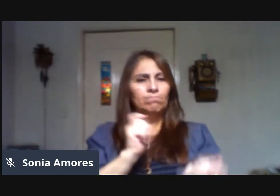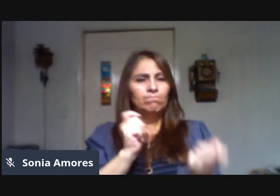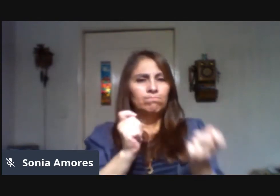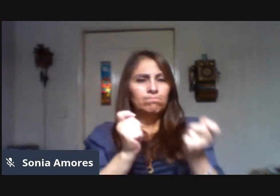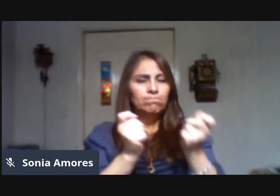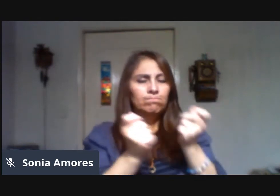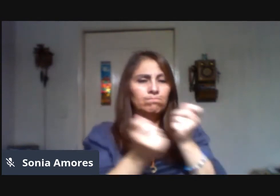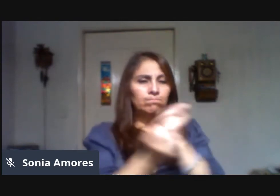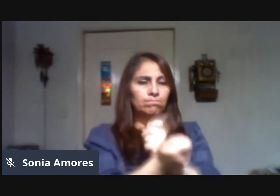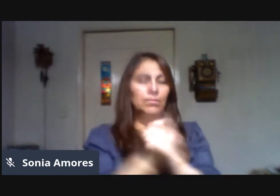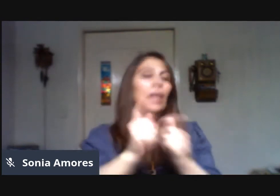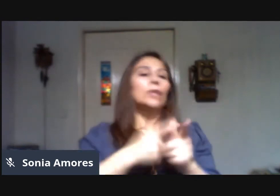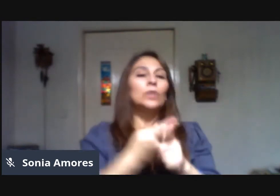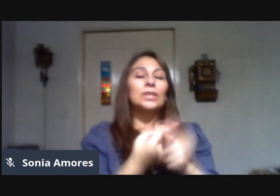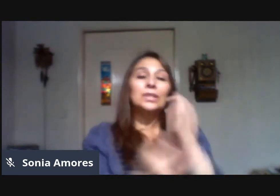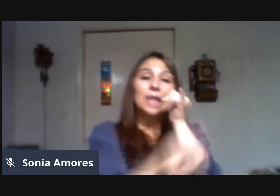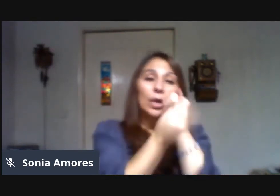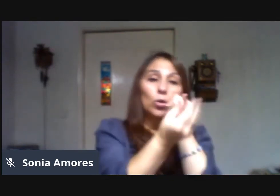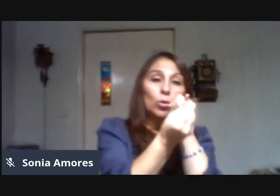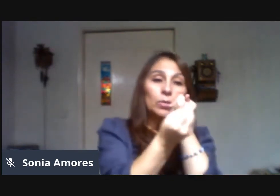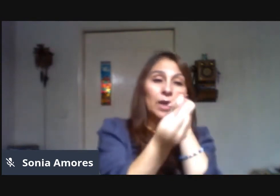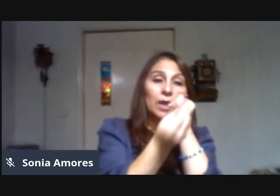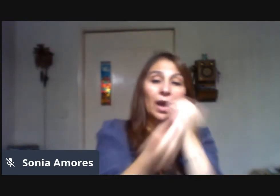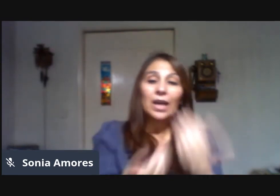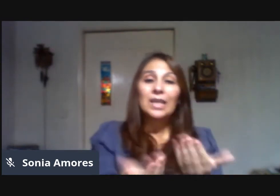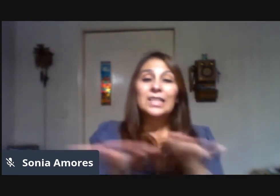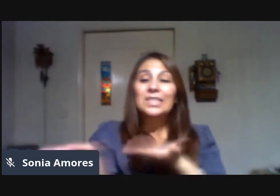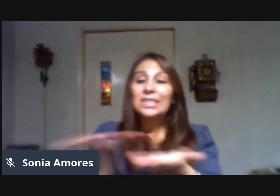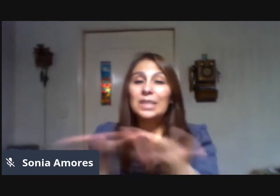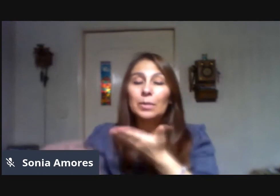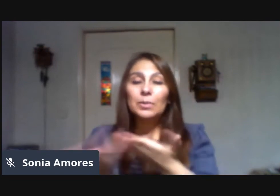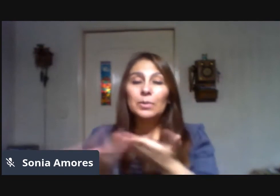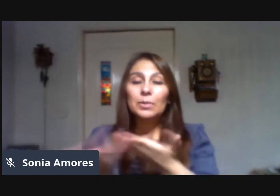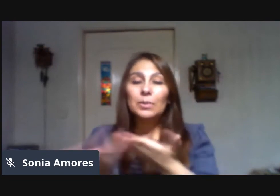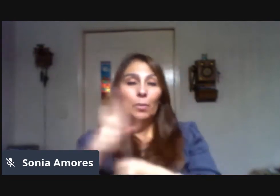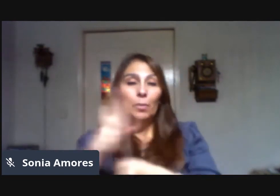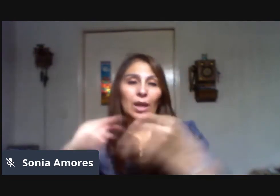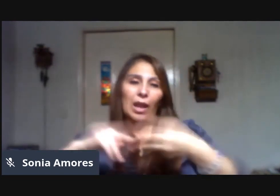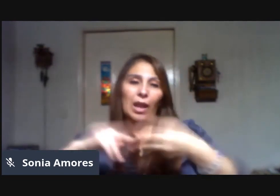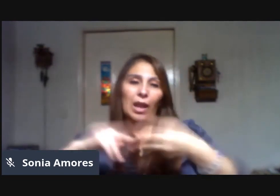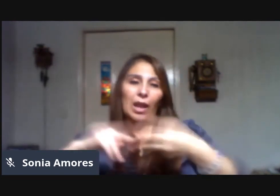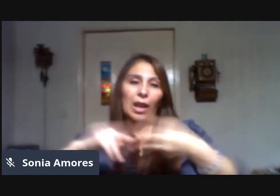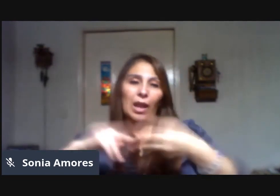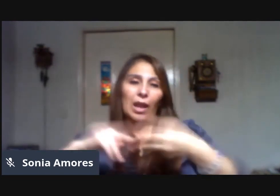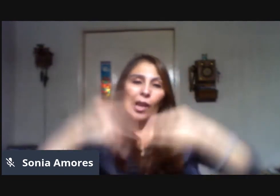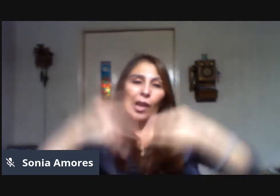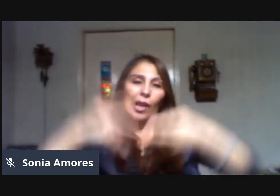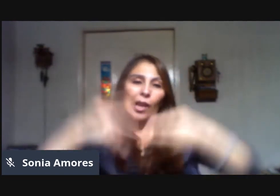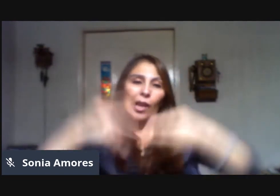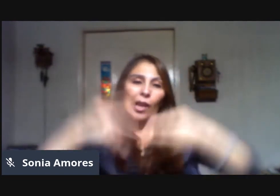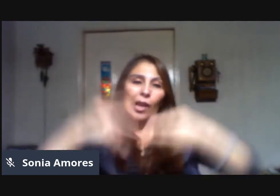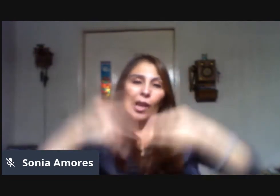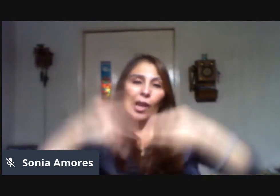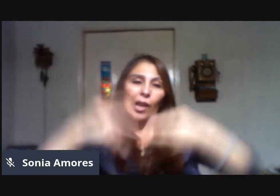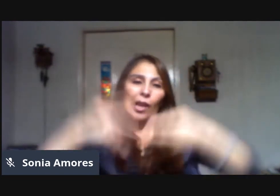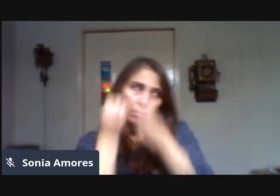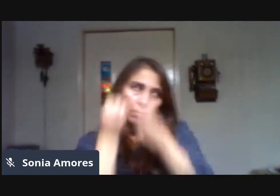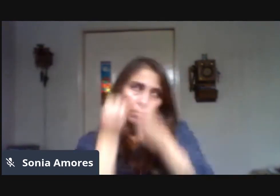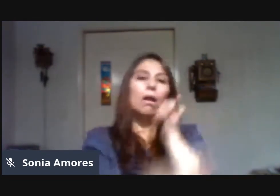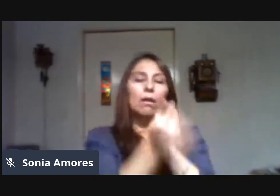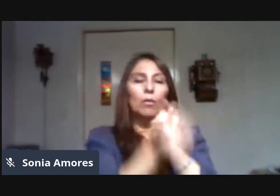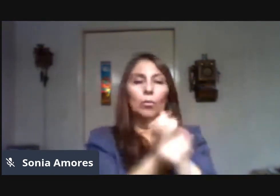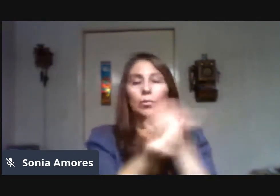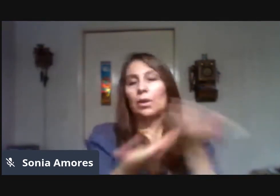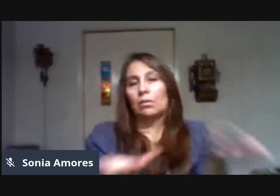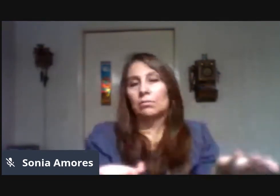servicio de la gente y no la gente al servicio de la economía, a la vez de que se crean sectores dispensables para la población porque no